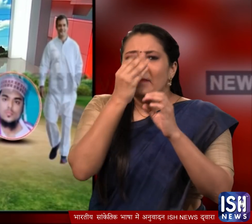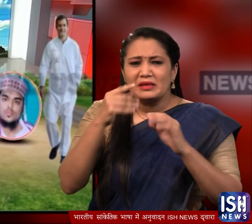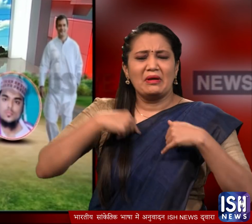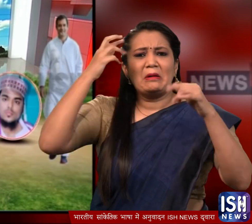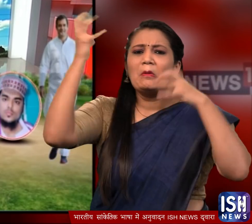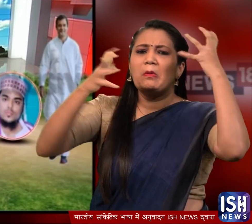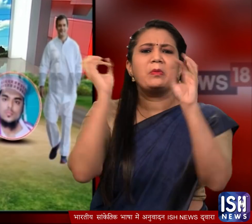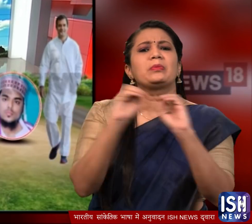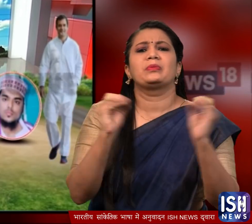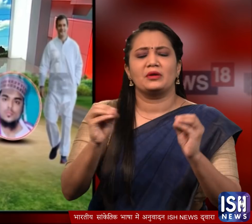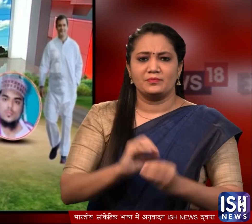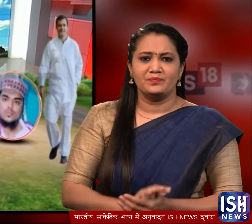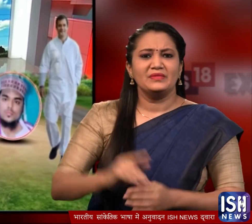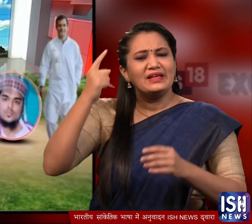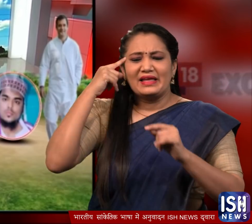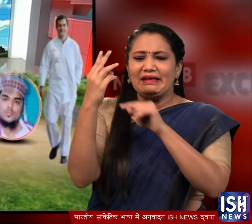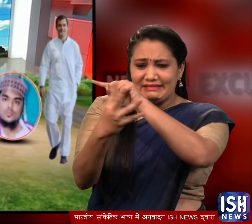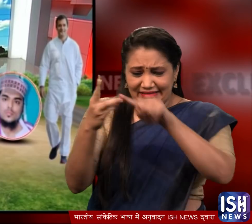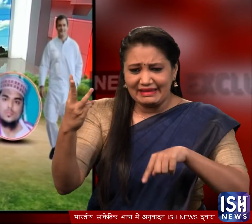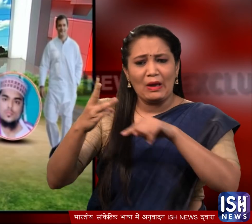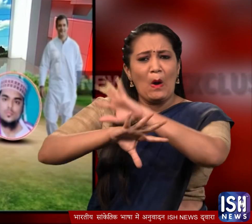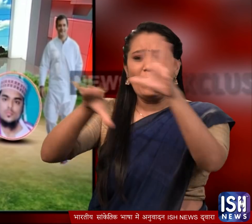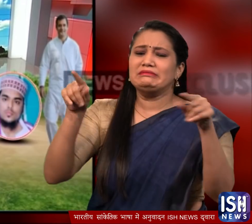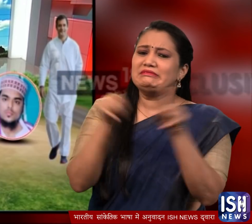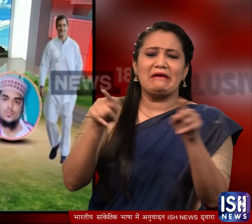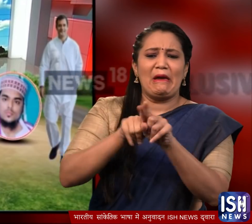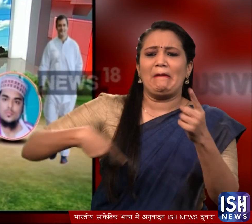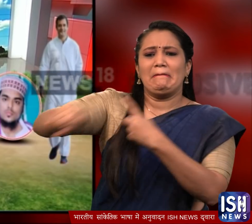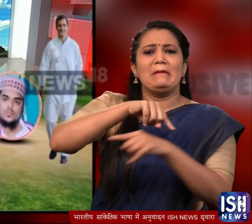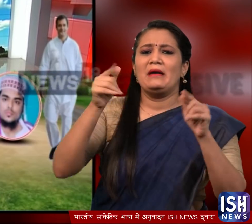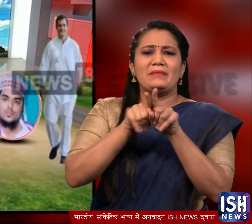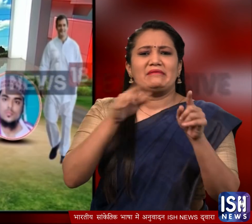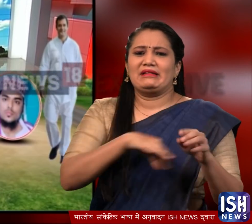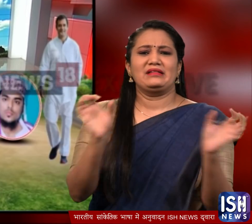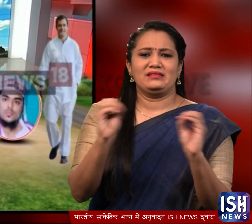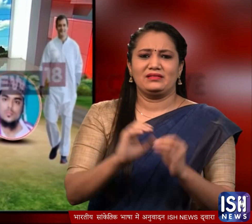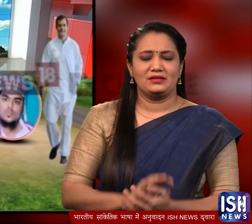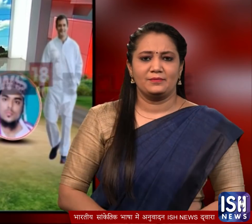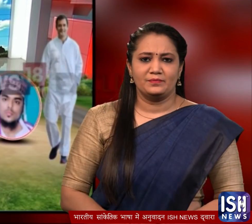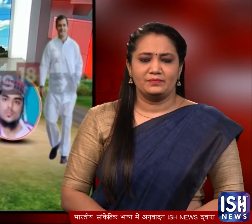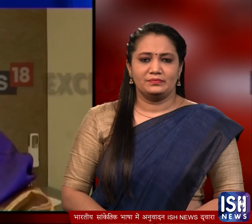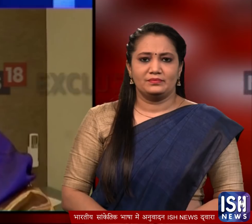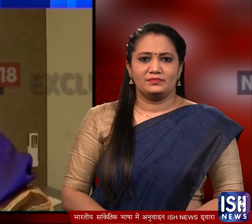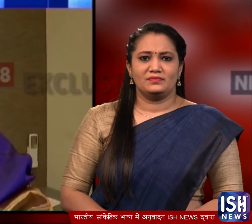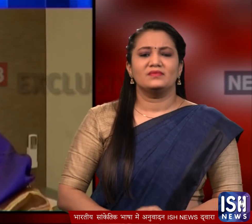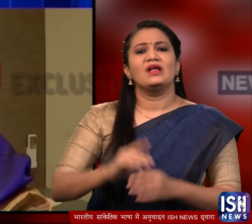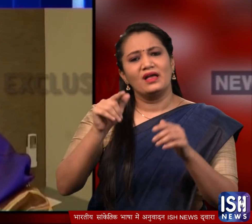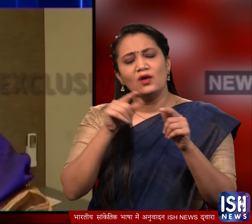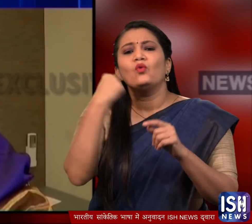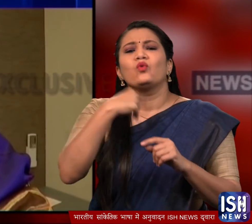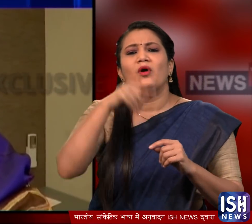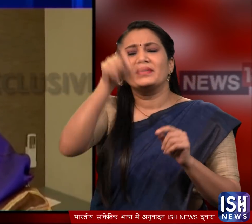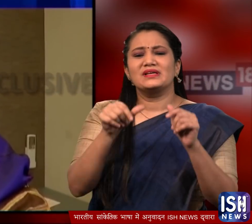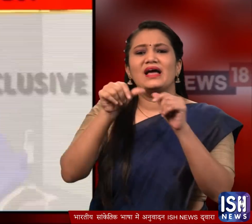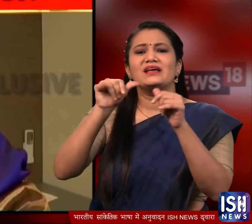हालांकि बीजेपी इस गठबंधन से बिल्कुल बेफिक्र दिखी और उसने तीनों पार्टियों को एक ही थाली का चट्टा बट्टा बता दिया। अब्बास सिद्दीकी